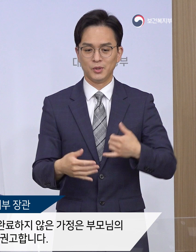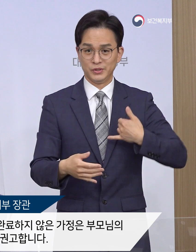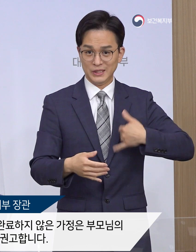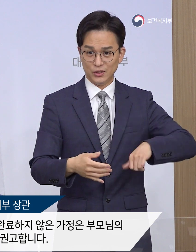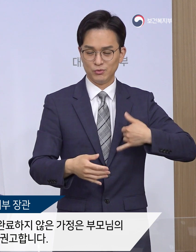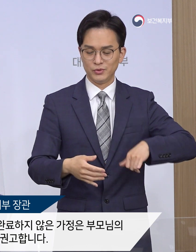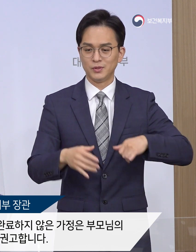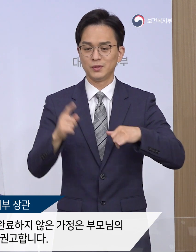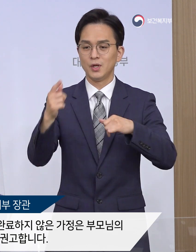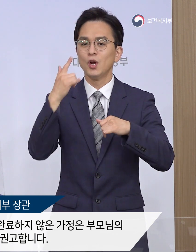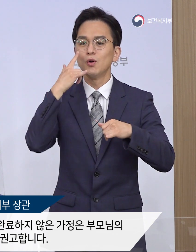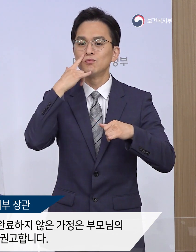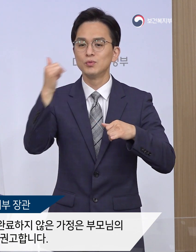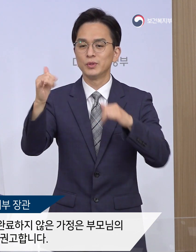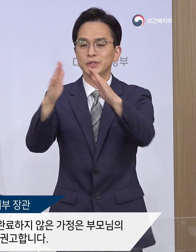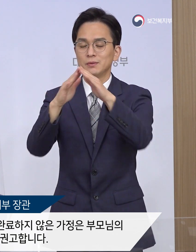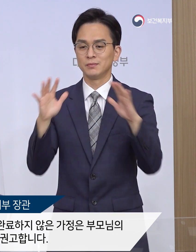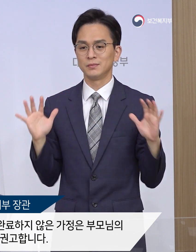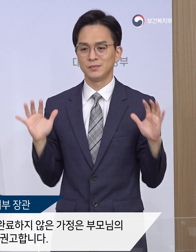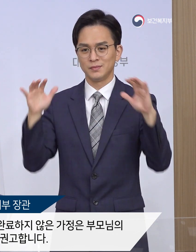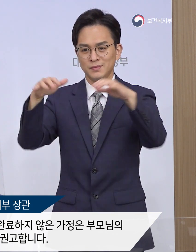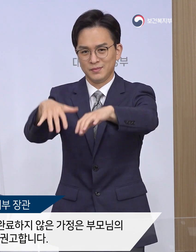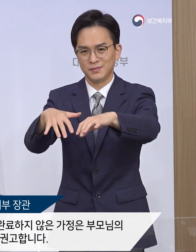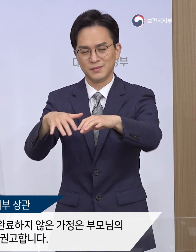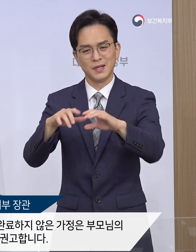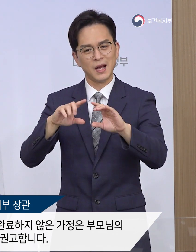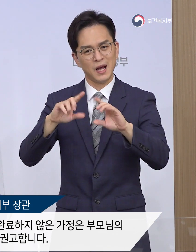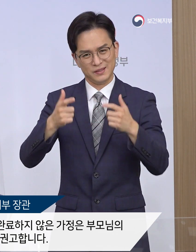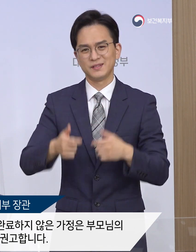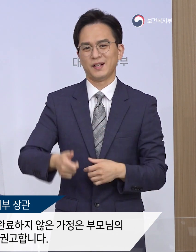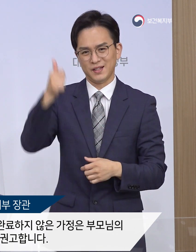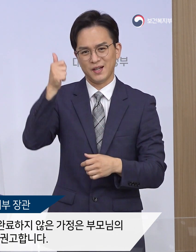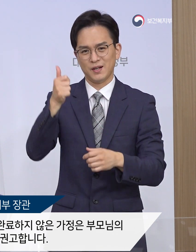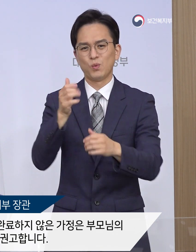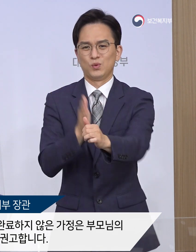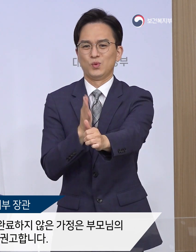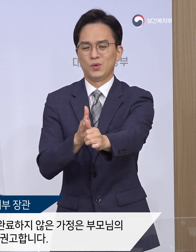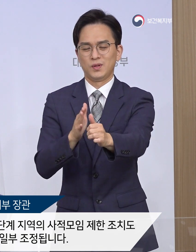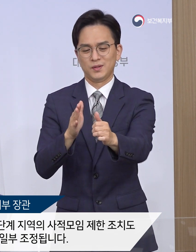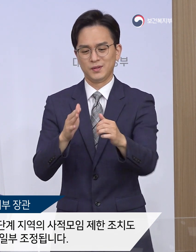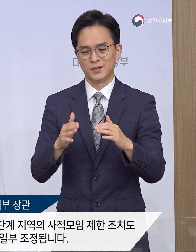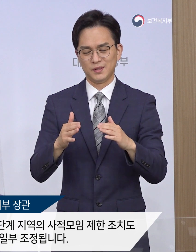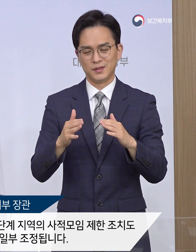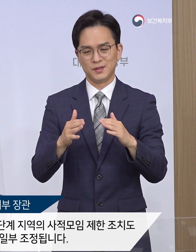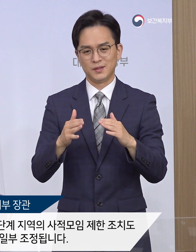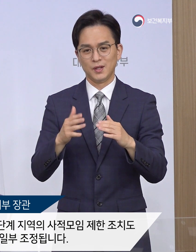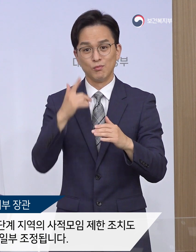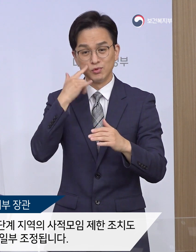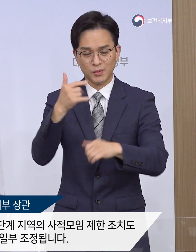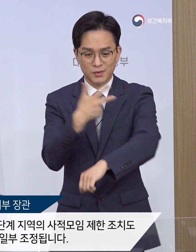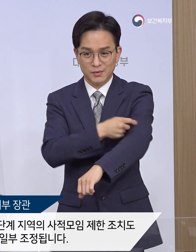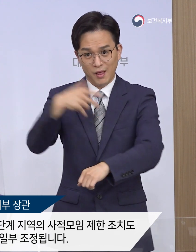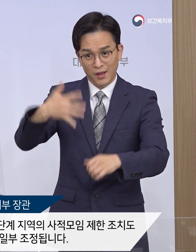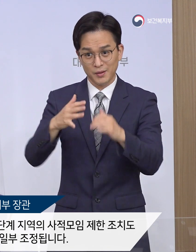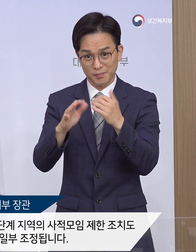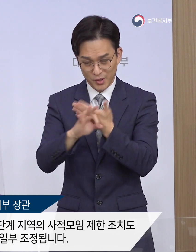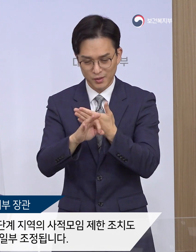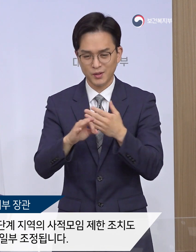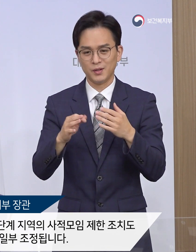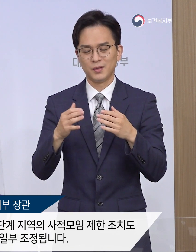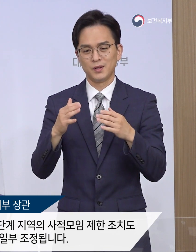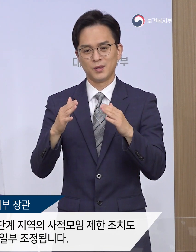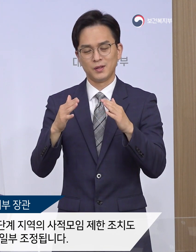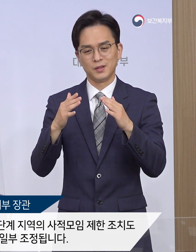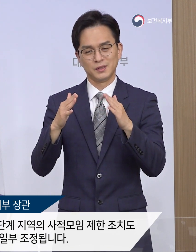안전을 고려해서 방문을 하지 않을 것을 강력하게 권고합니다. 이러한 조심스러운 방문을 위하여 수도권